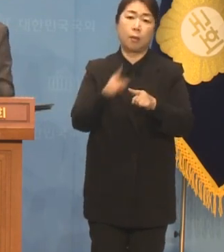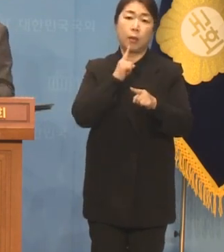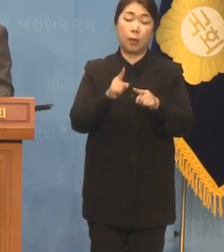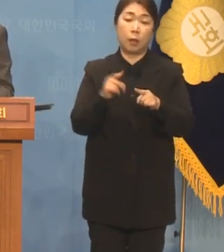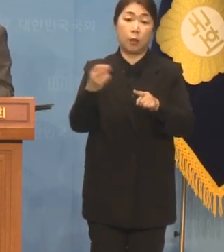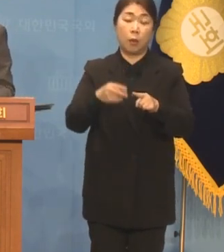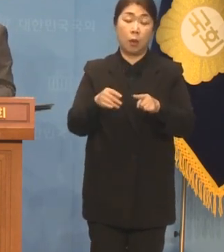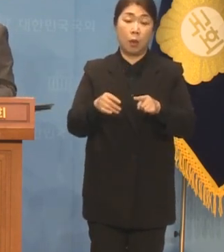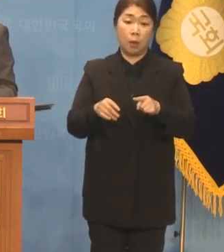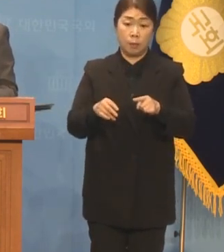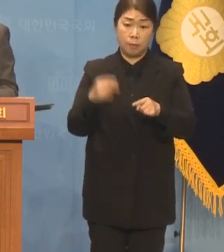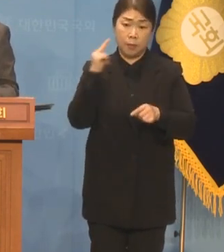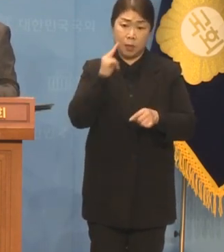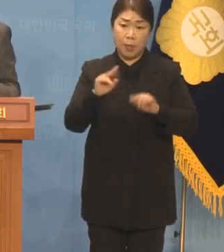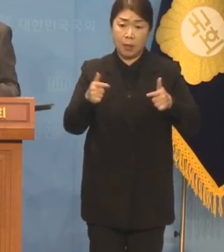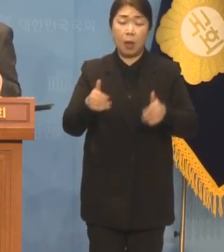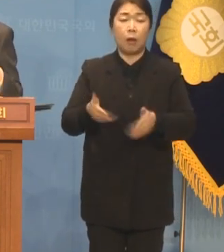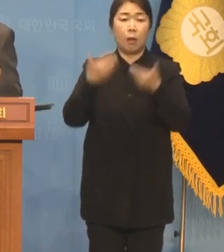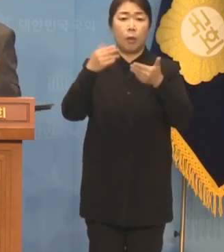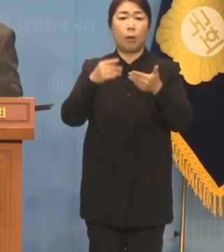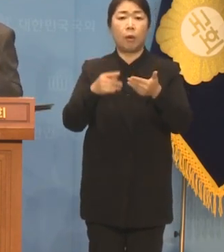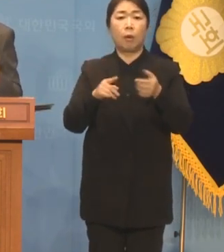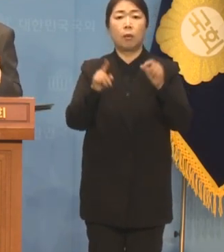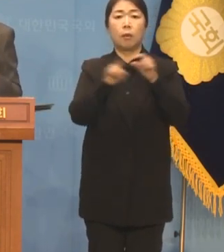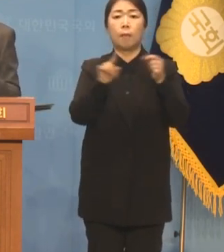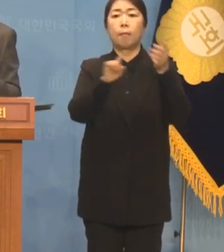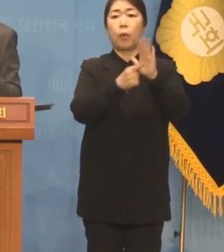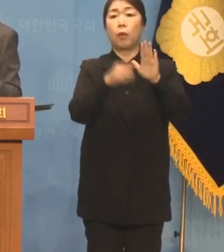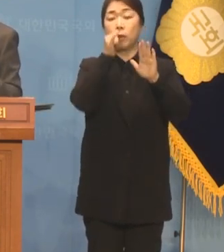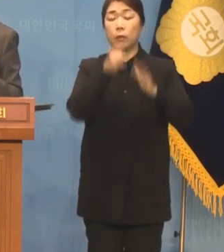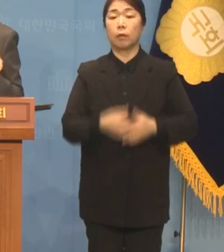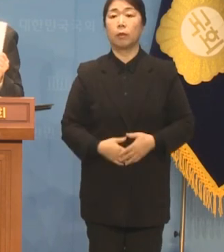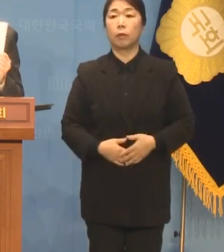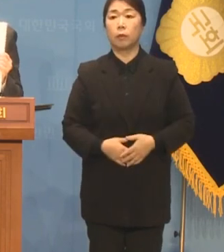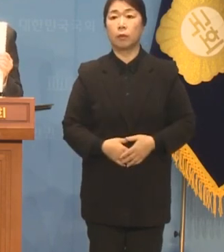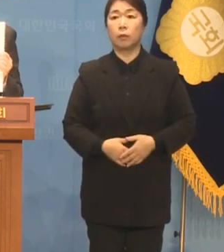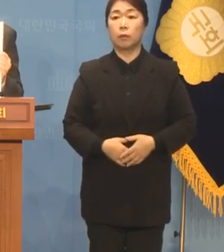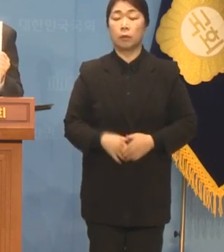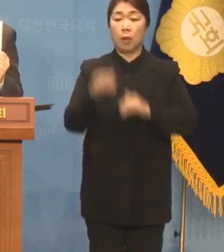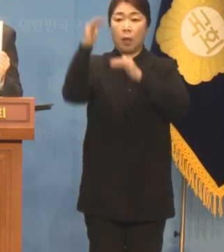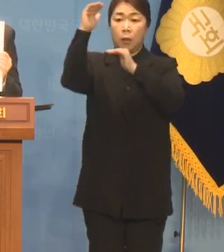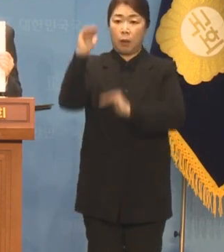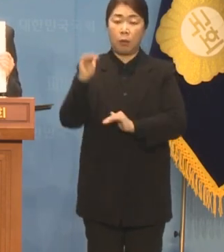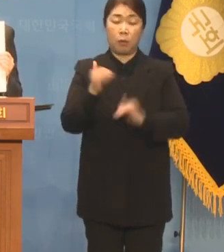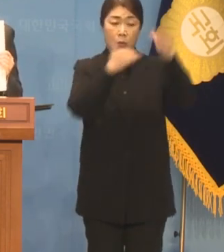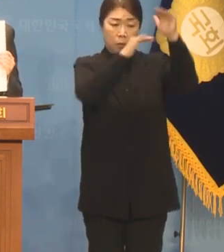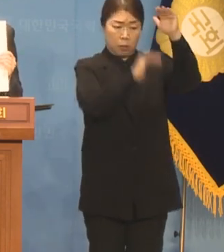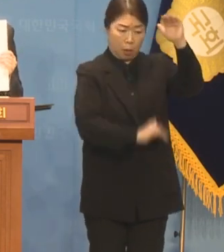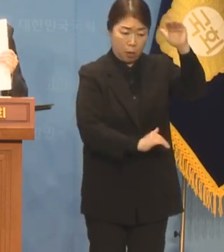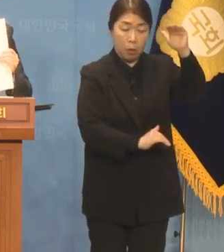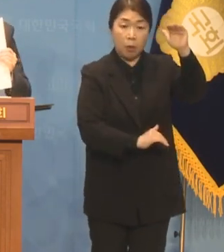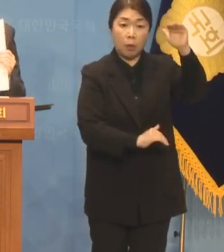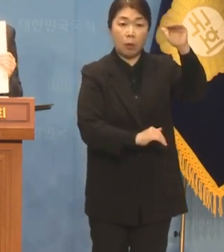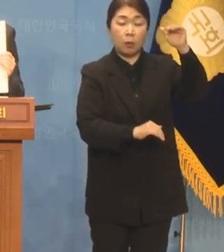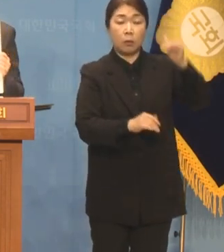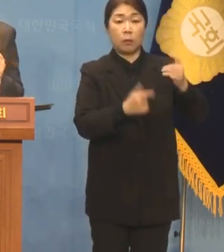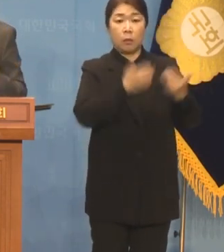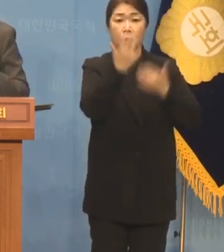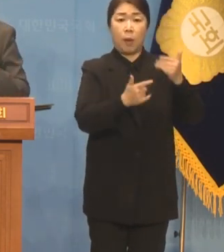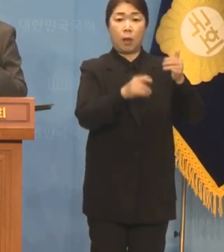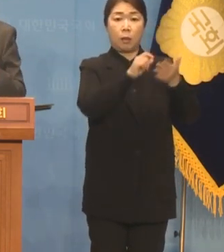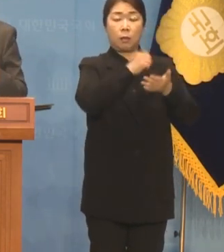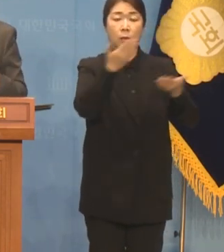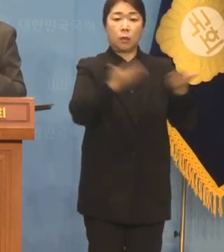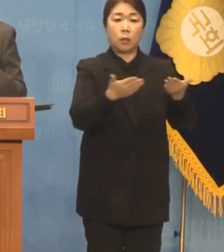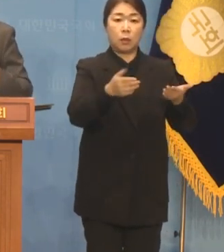경상이라는 표현이 여기에 들어갑니다. 그러면서 이 내용이 전반적으로 초기에 소방일보에서 없던